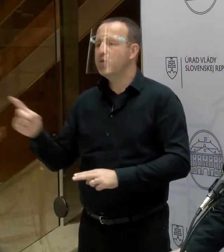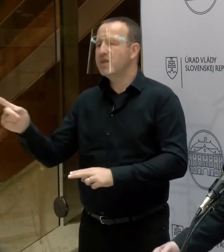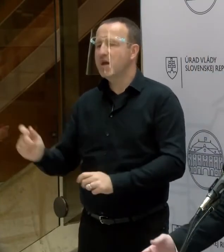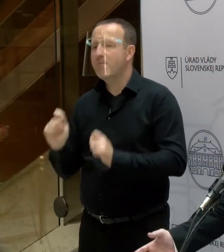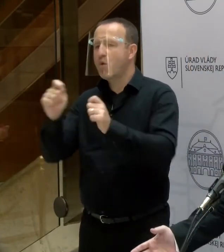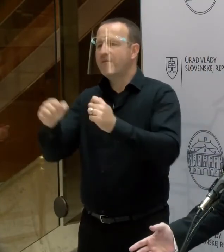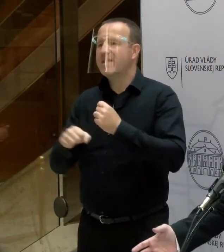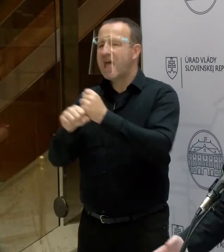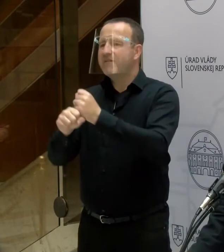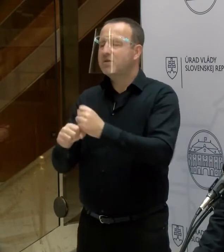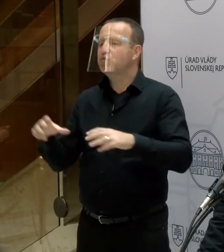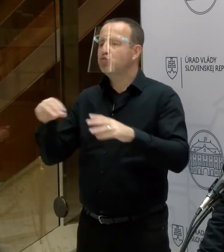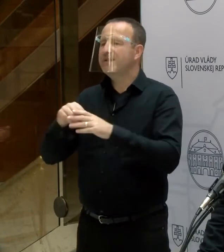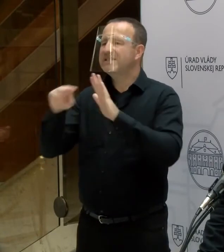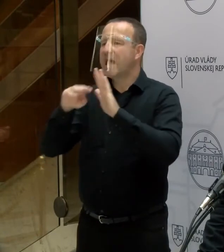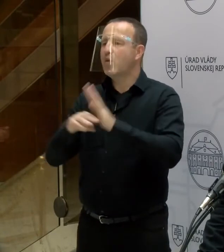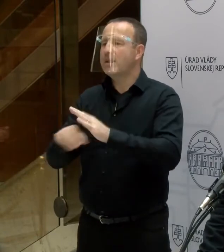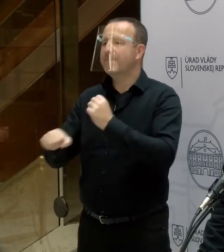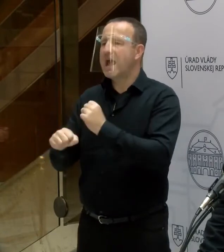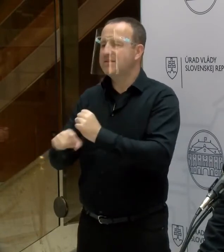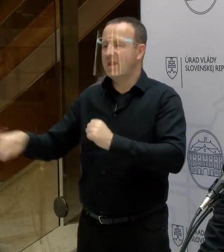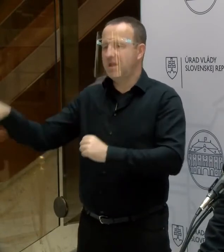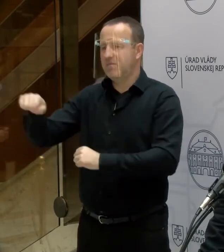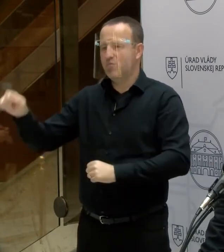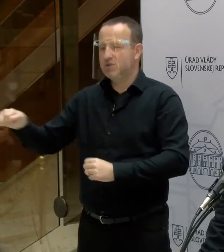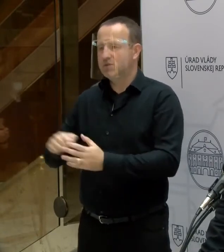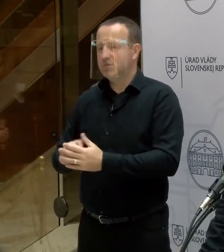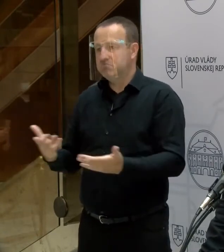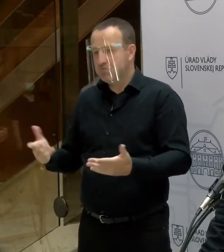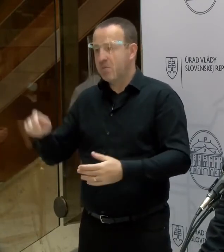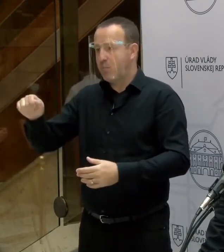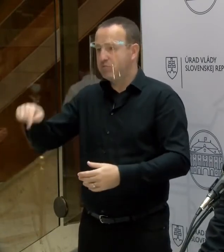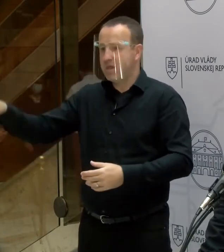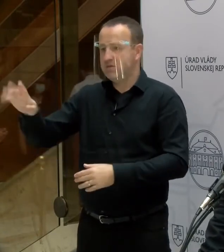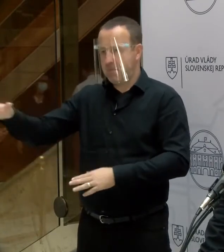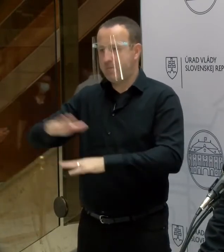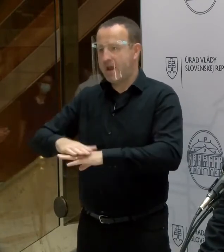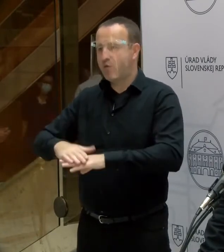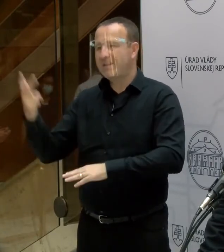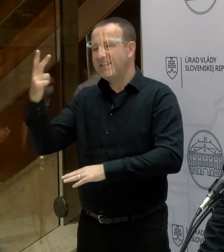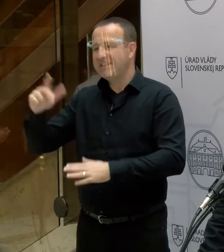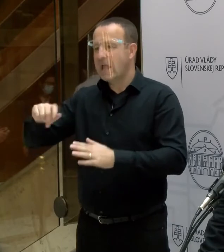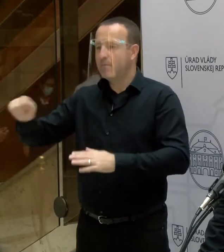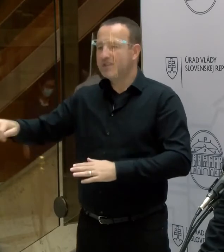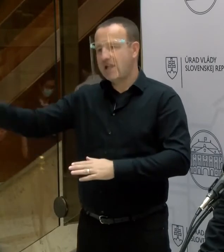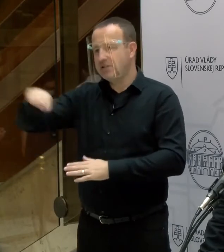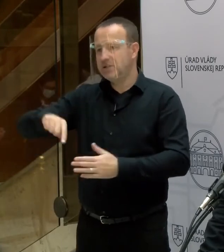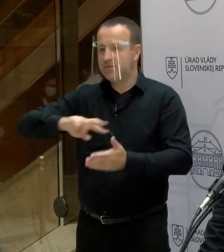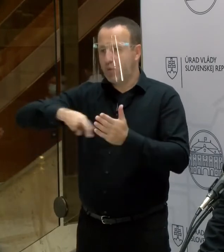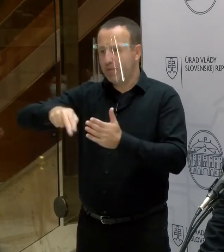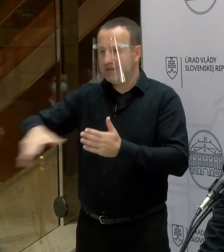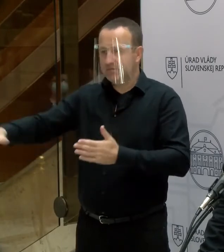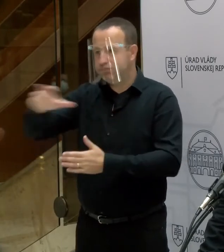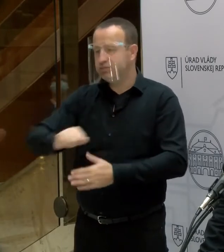dôvod? Tak každý poslanec má právo, ak sa jej zozbiera 30, dá podnet na ústavný súd. Je to bežné